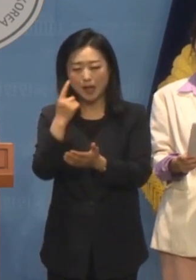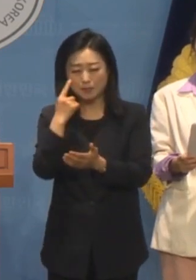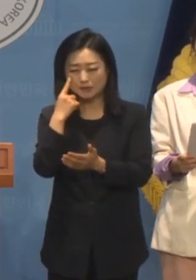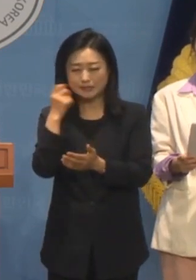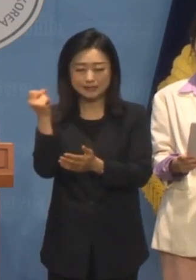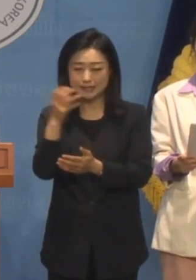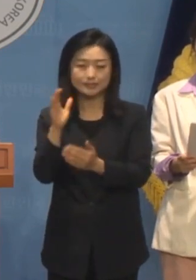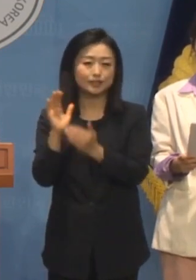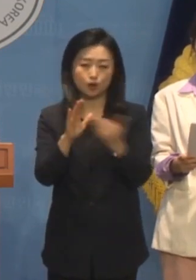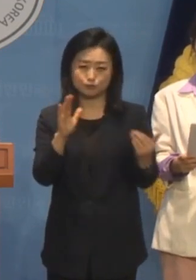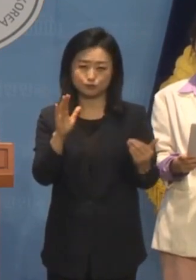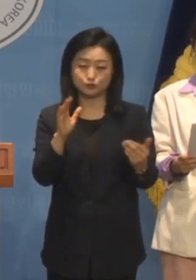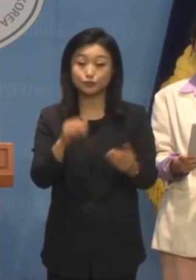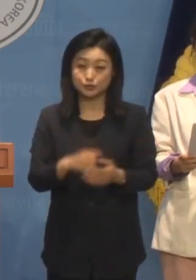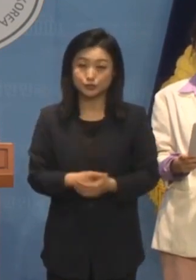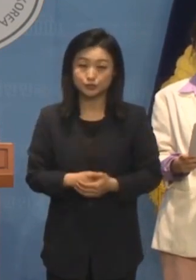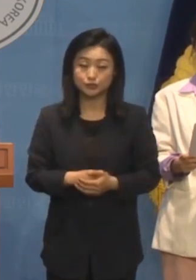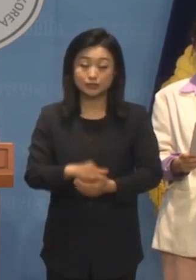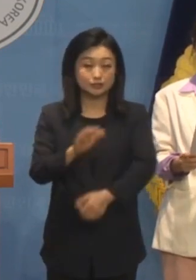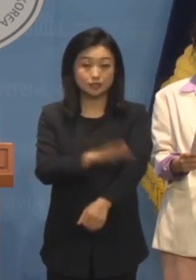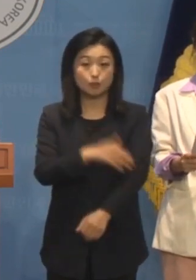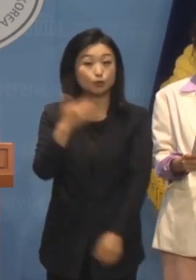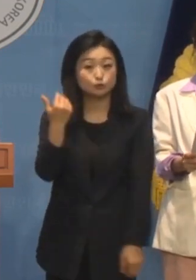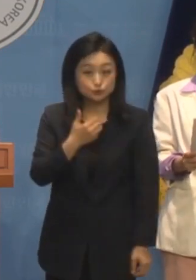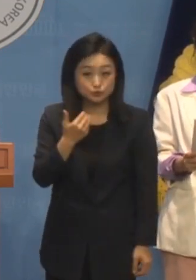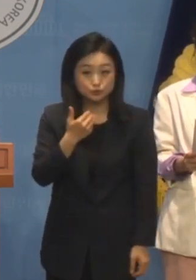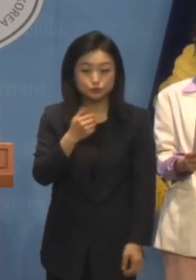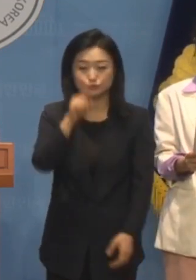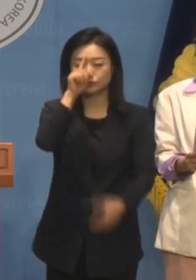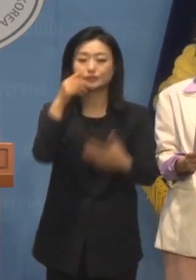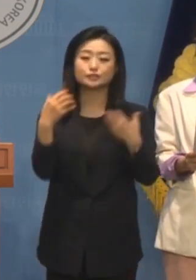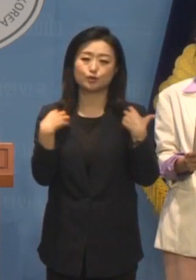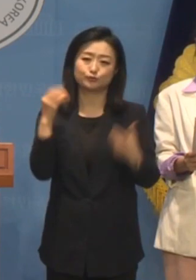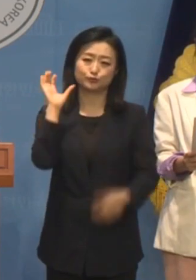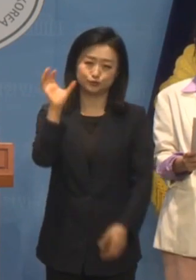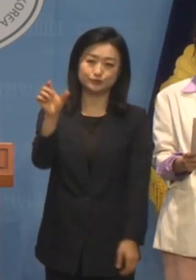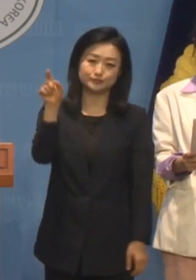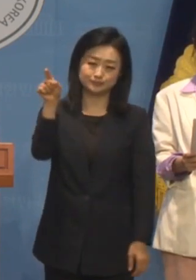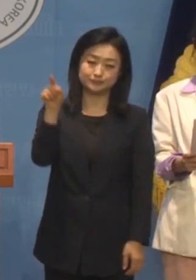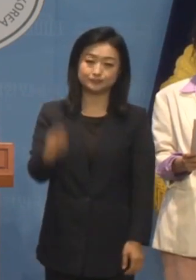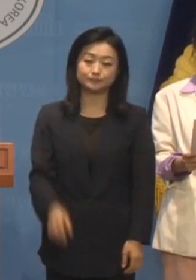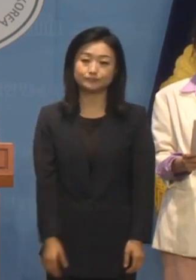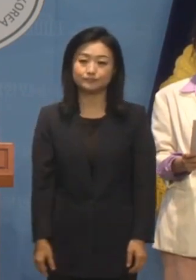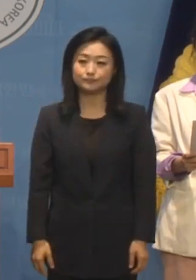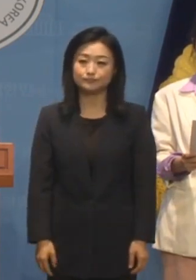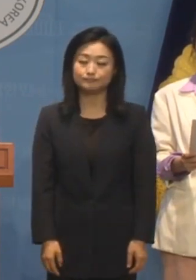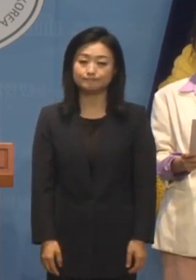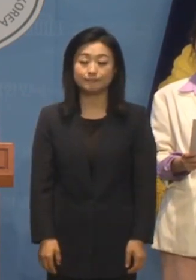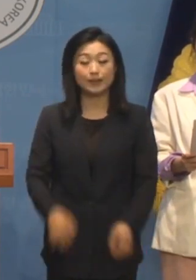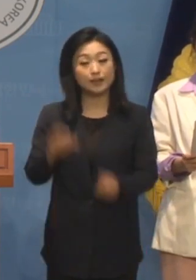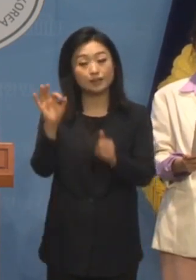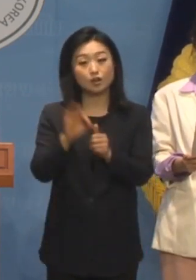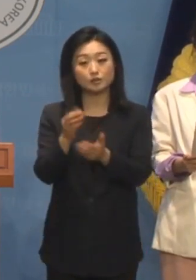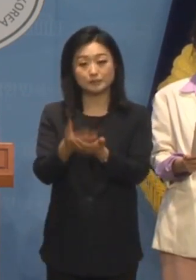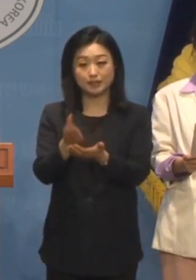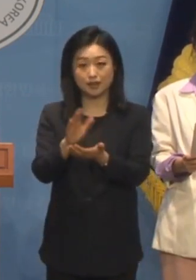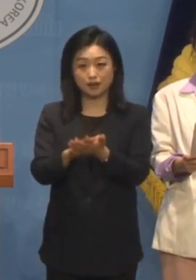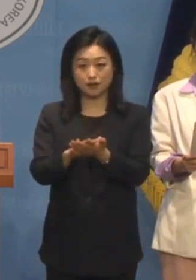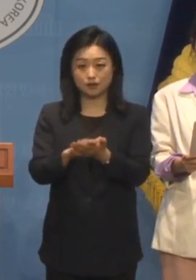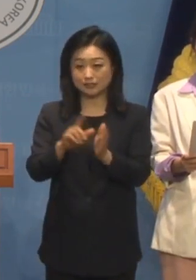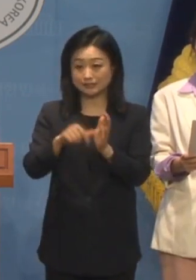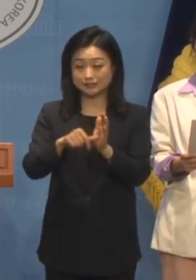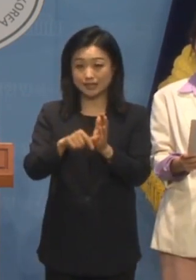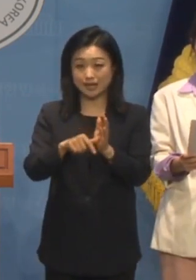연금개혁 자체가 중단된 책임은 분명히 정부 여당에 있습니다. 이제와 연금개혁의 골든타임을